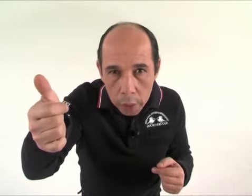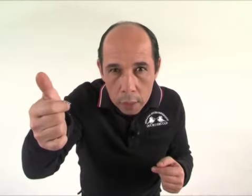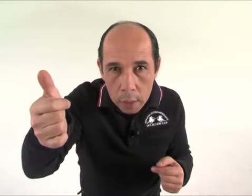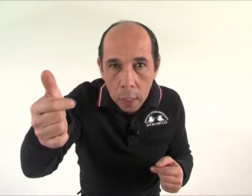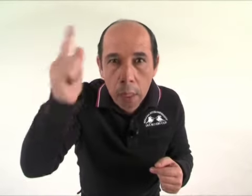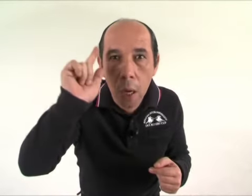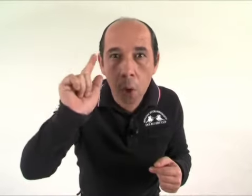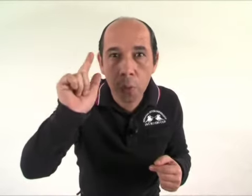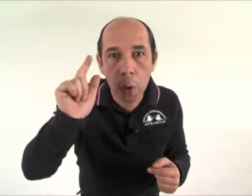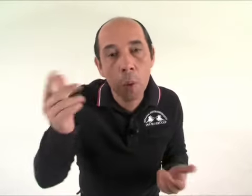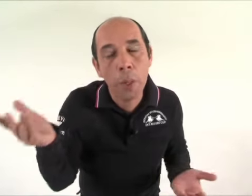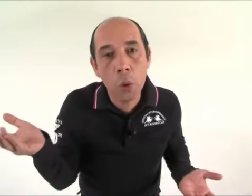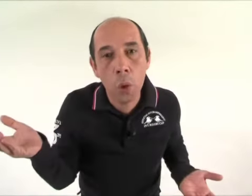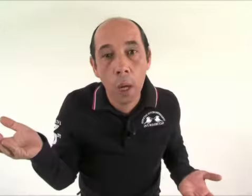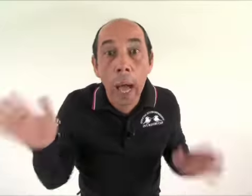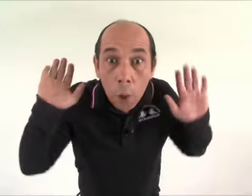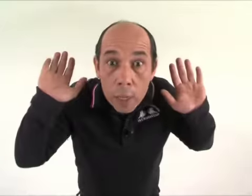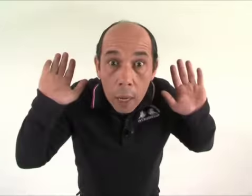الناس يا قرنفل ما يمكنش نقولها قلتها